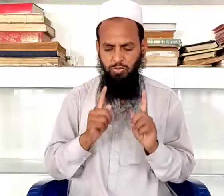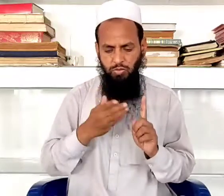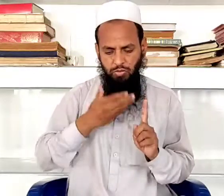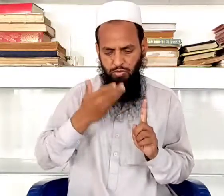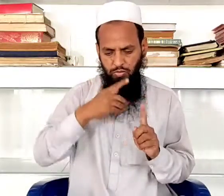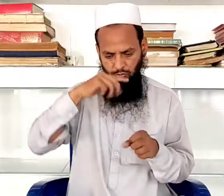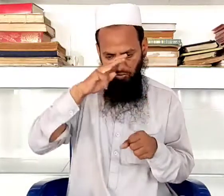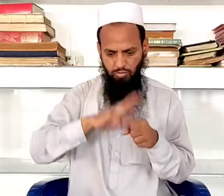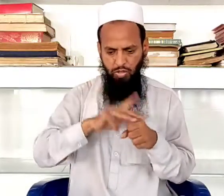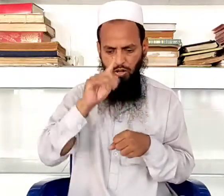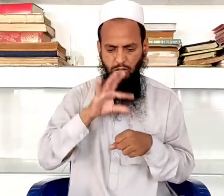ورسوله